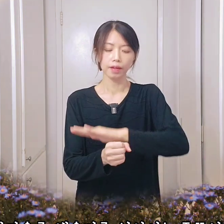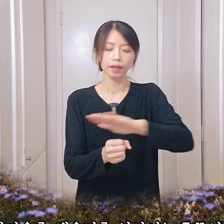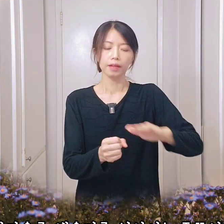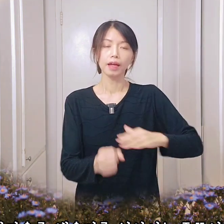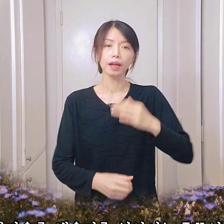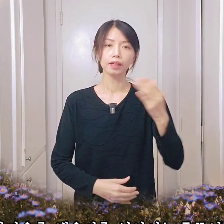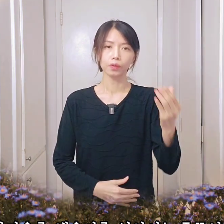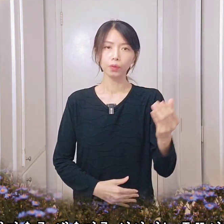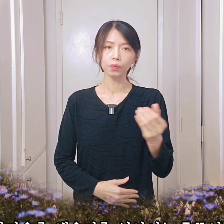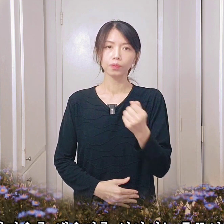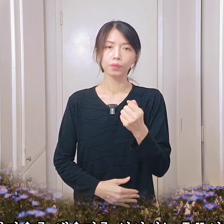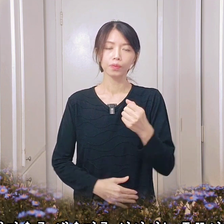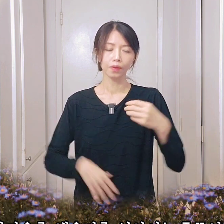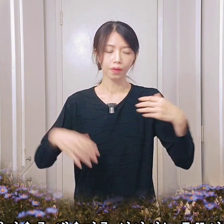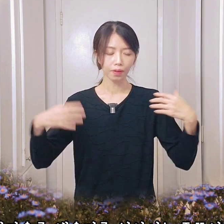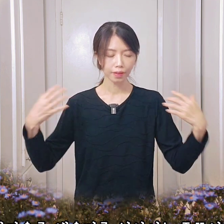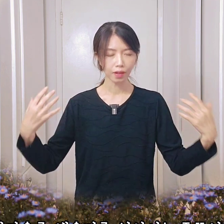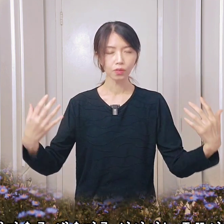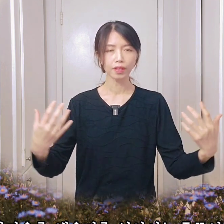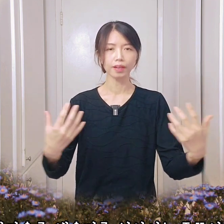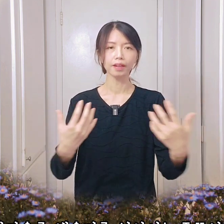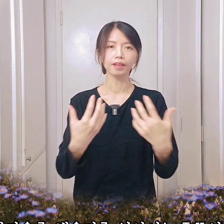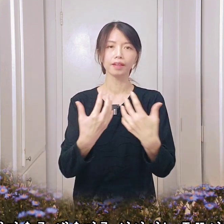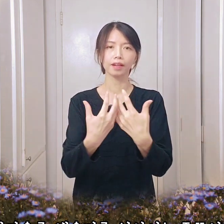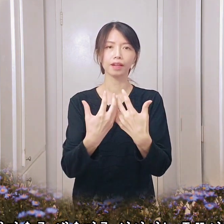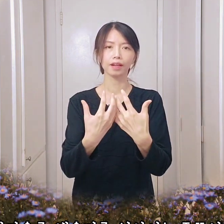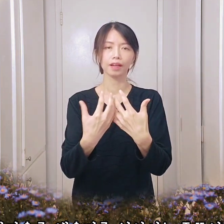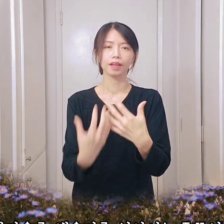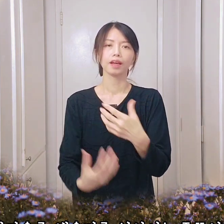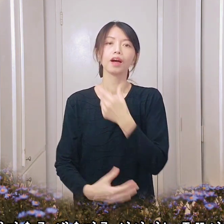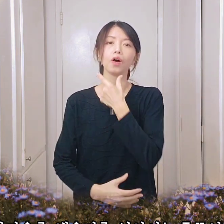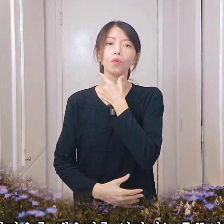됩니다. 사랑으로 채우기를